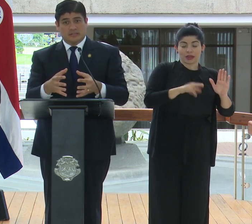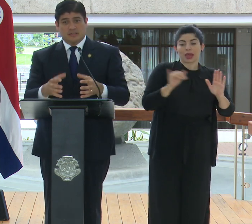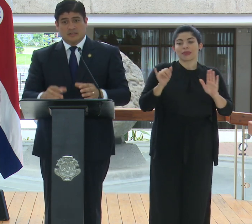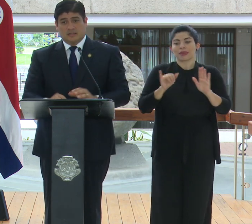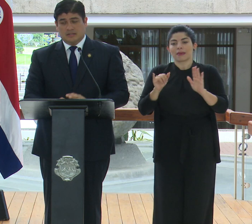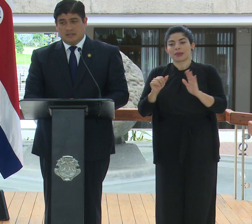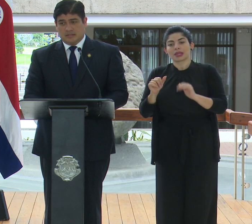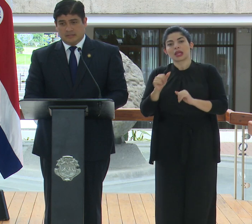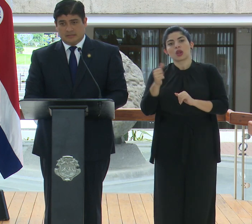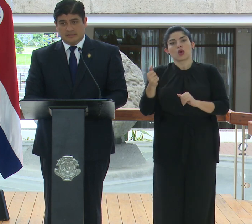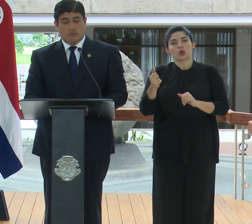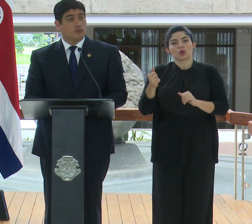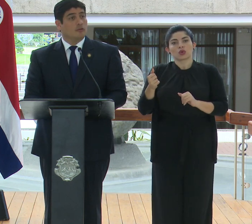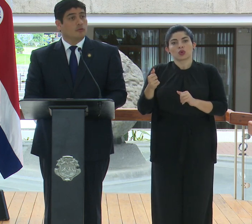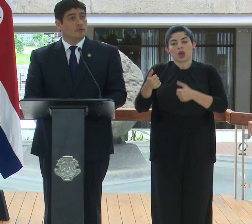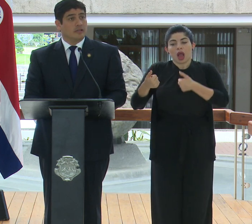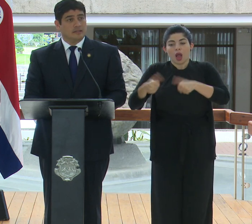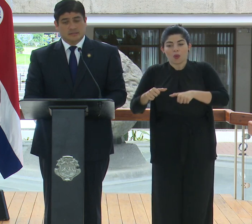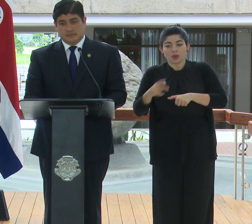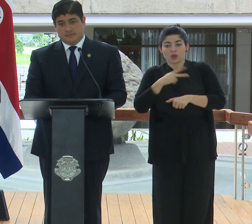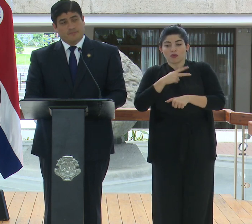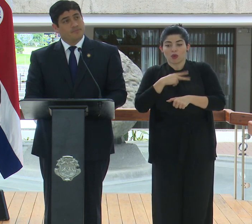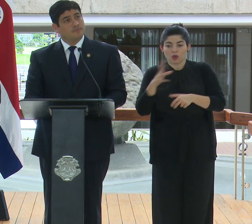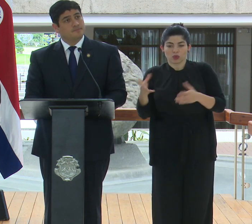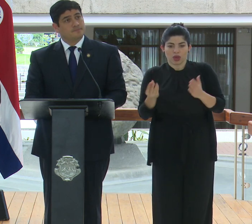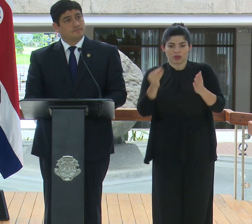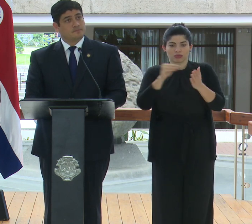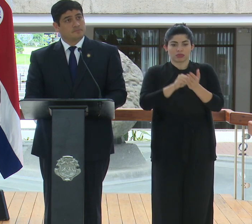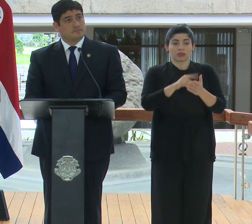sino de ese acuerdo de voluntades.